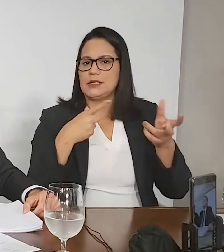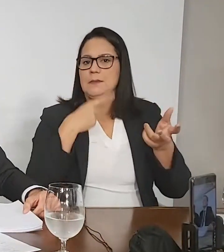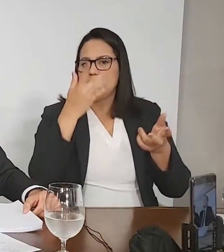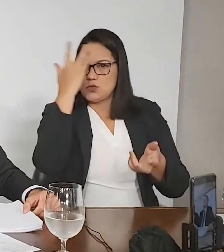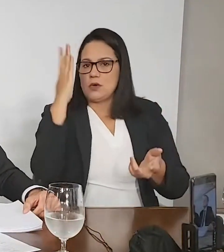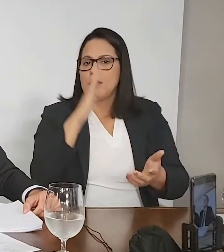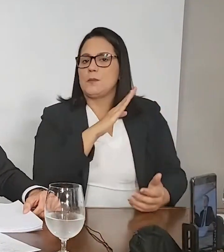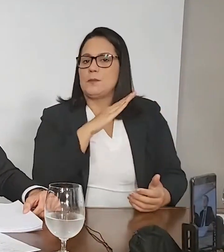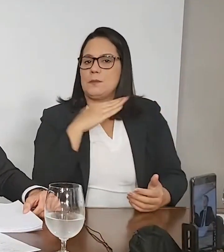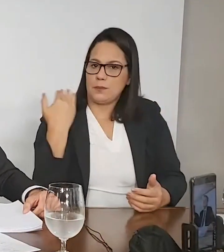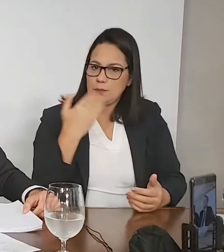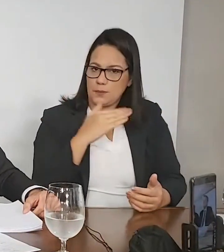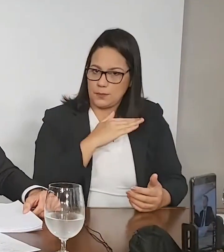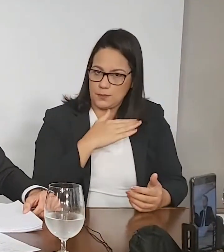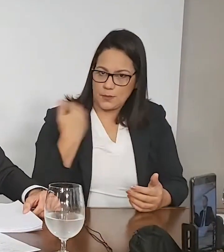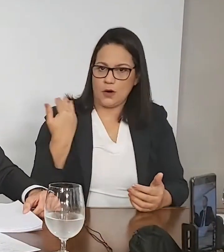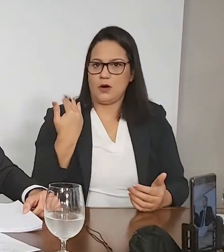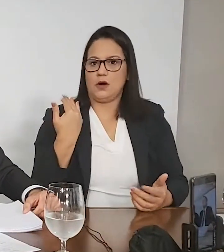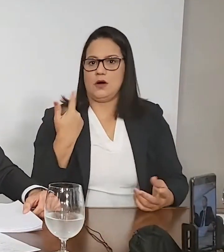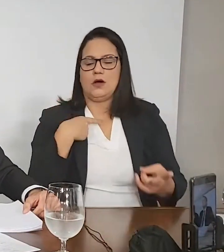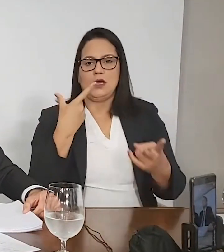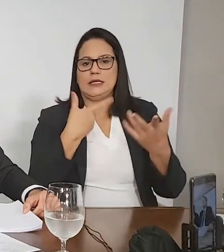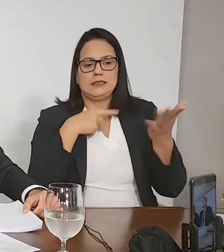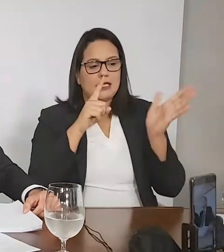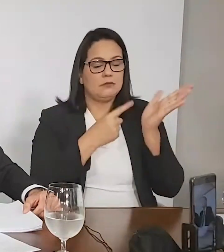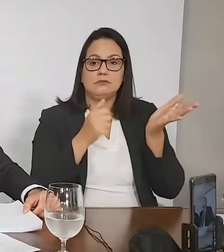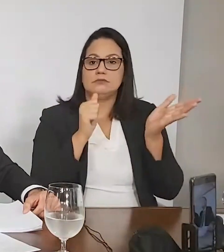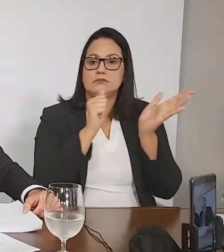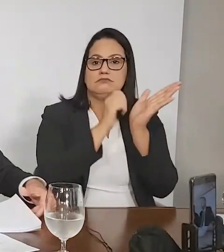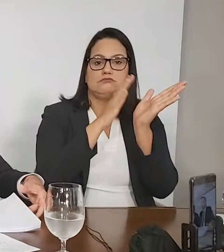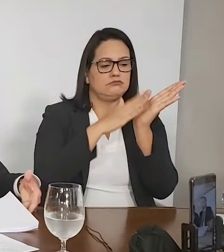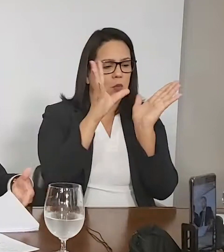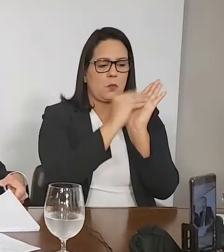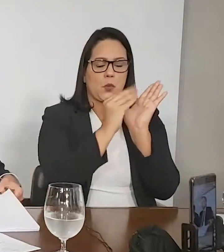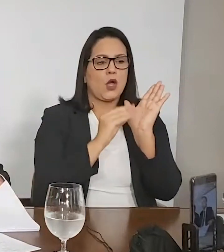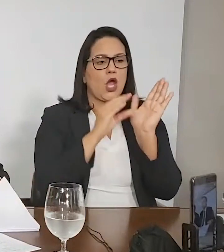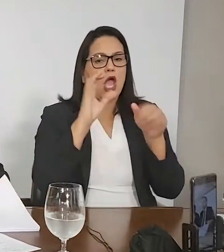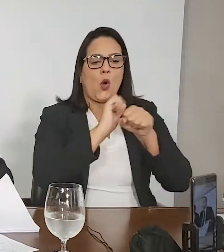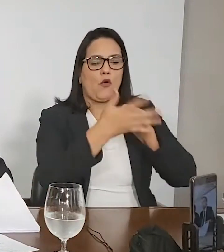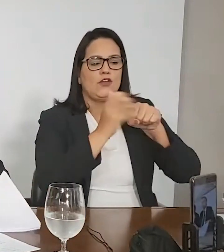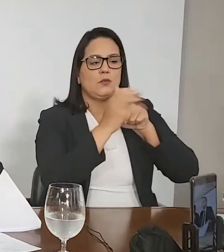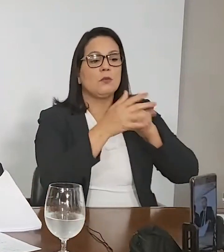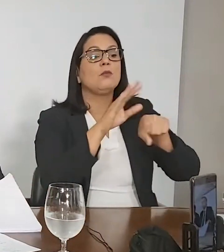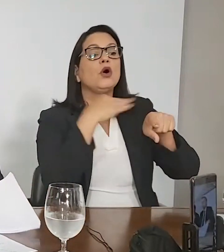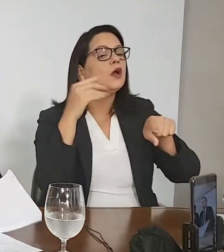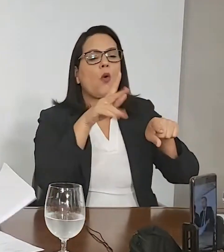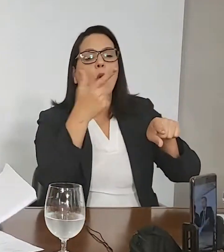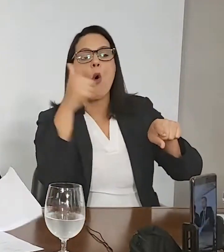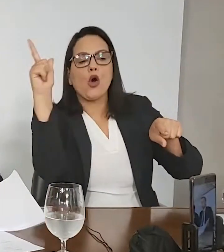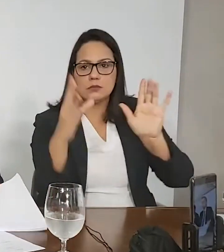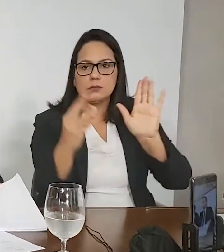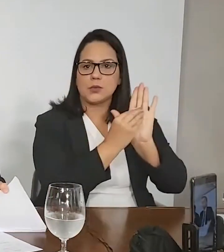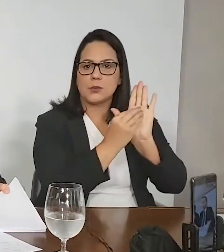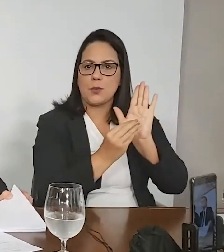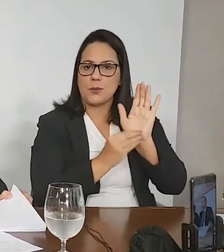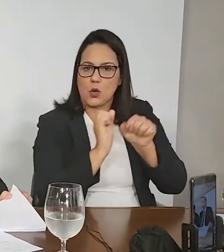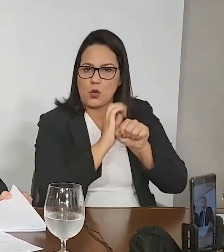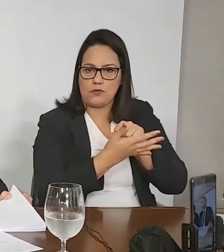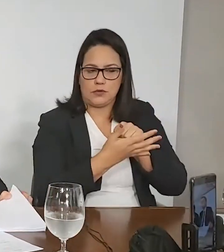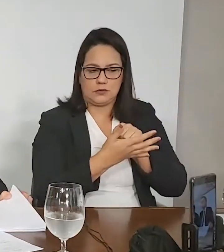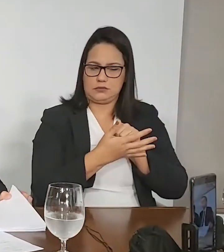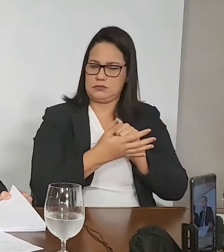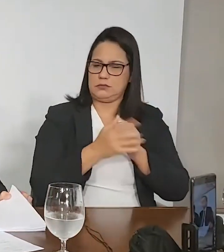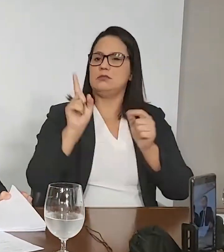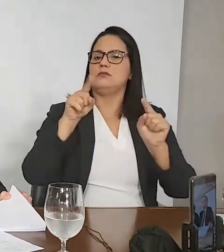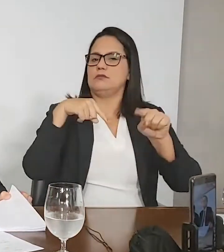óbitos super notificados como Covid. E, inclusive, houve um